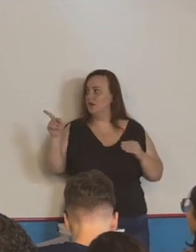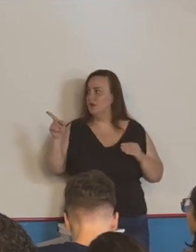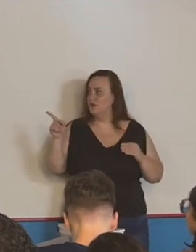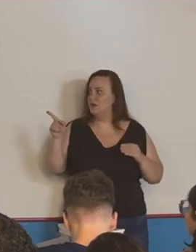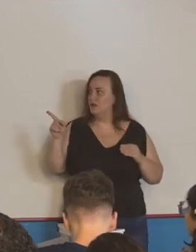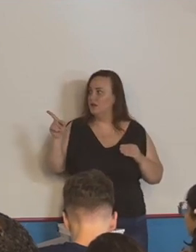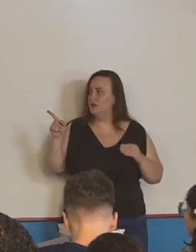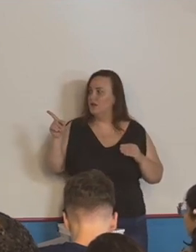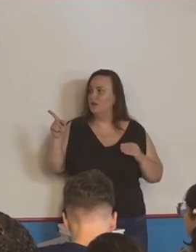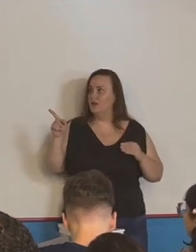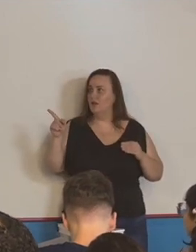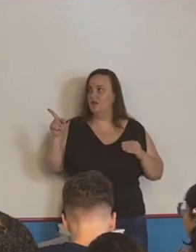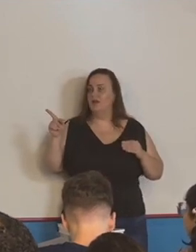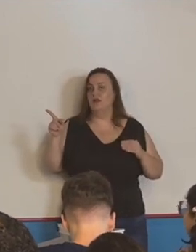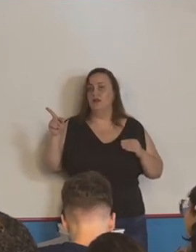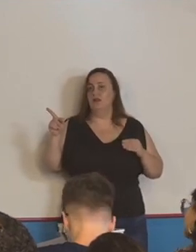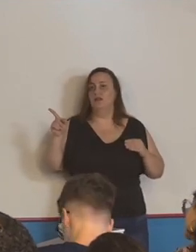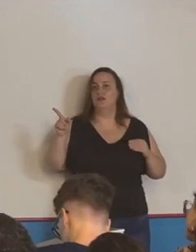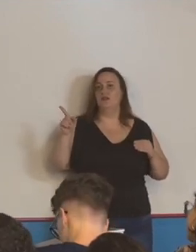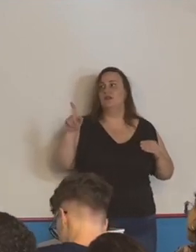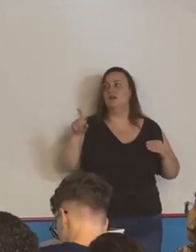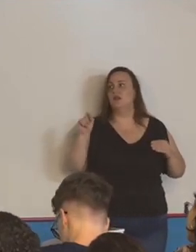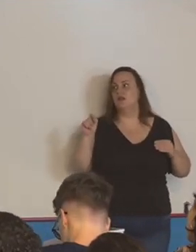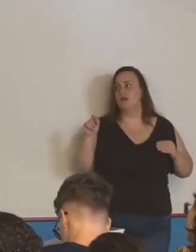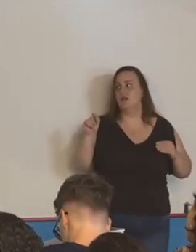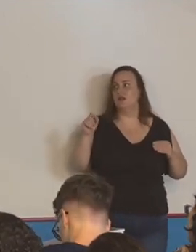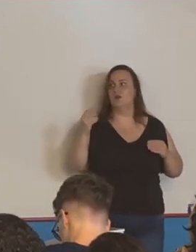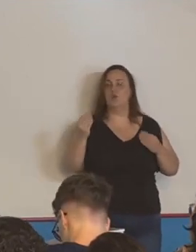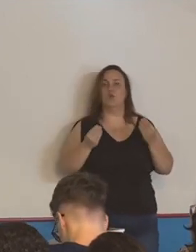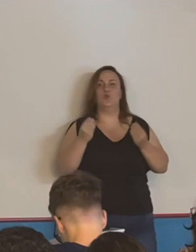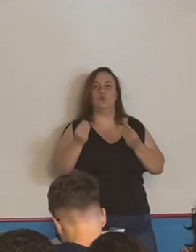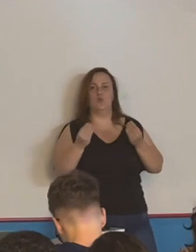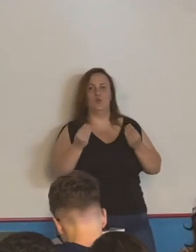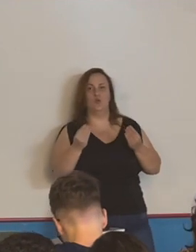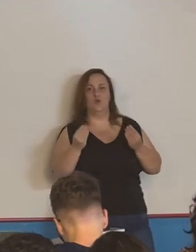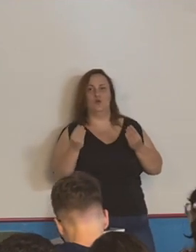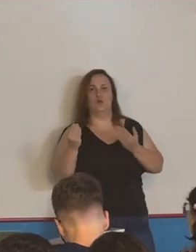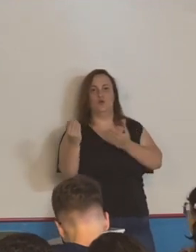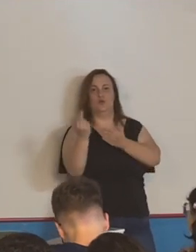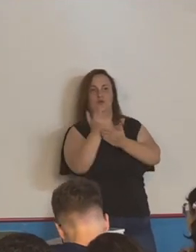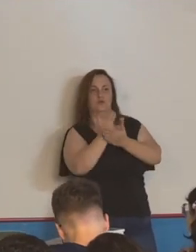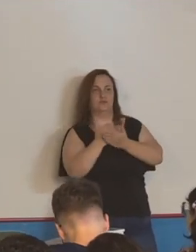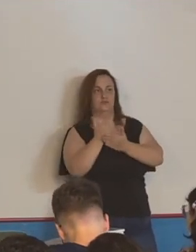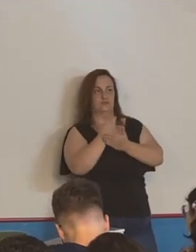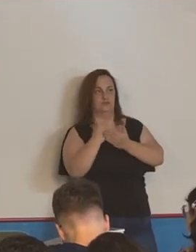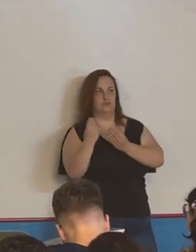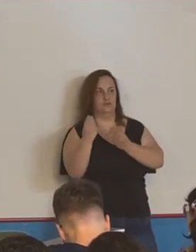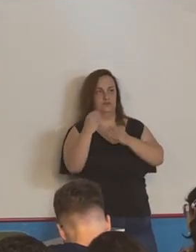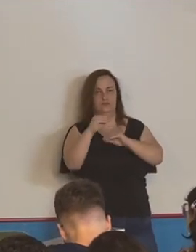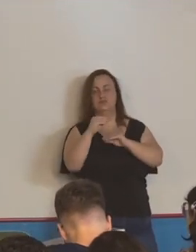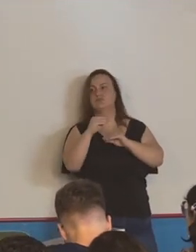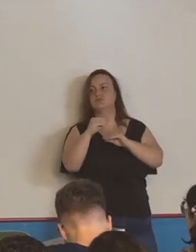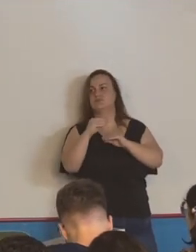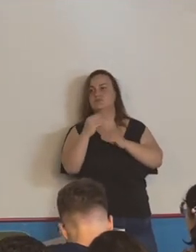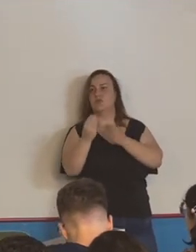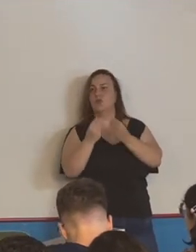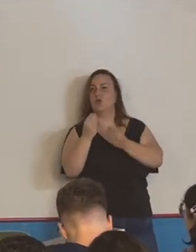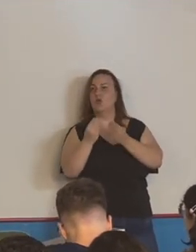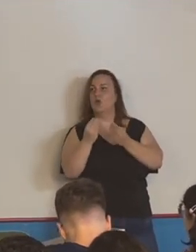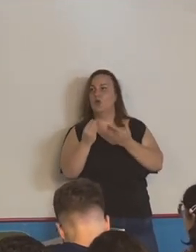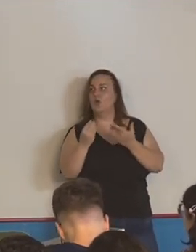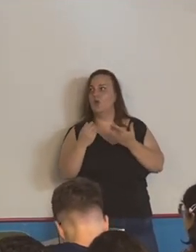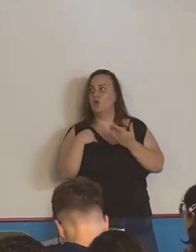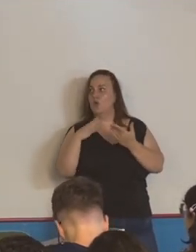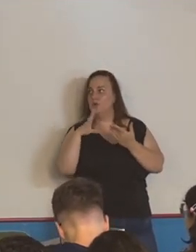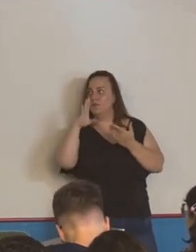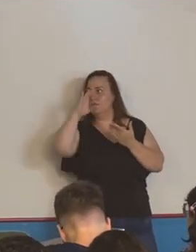Então, isso daí é o uso dessa coisa do ornamento, de como isso é forte